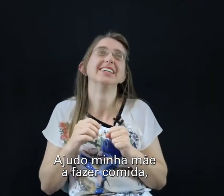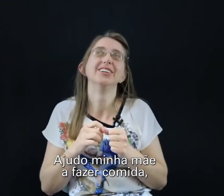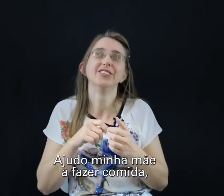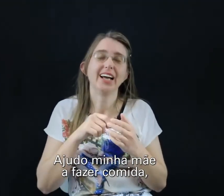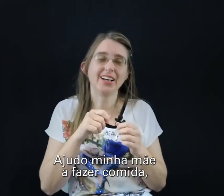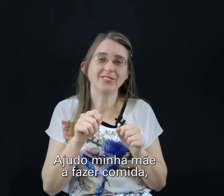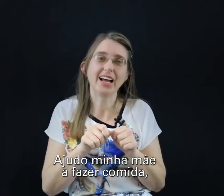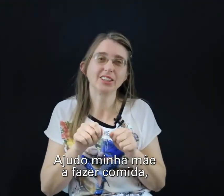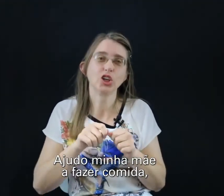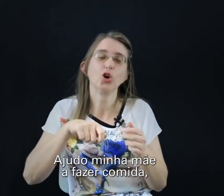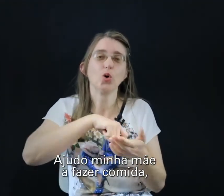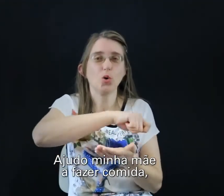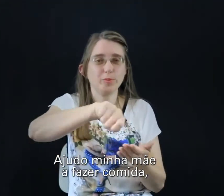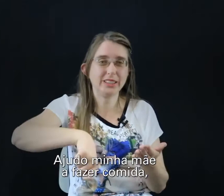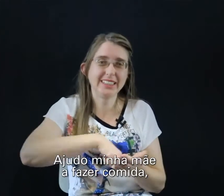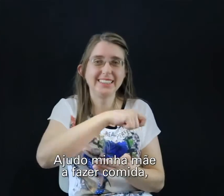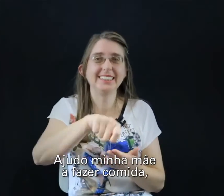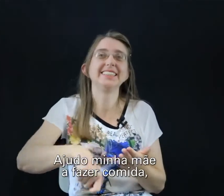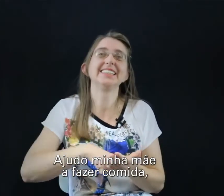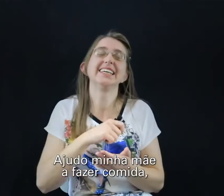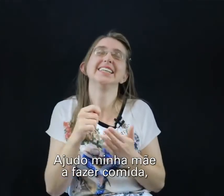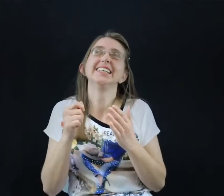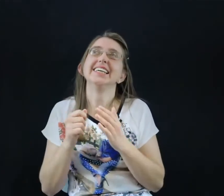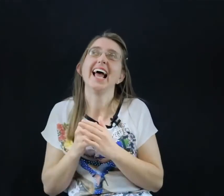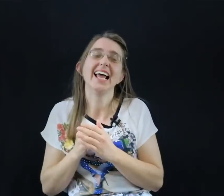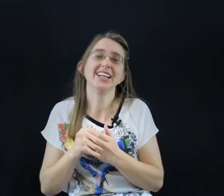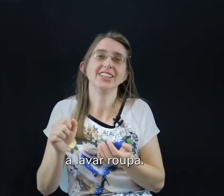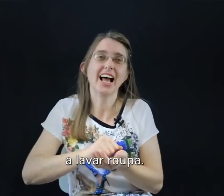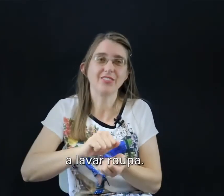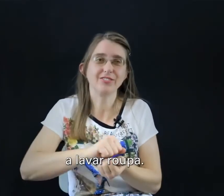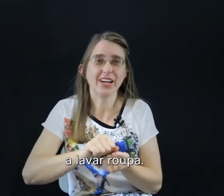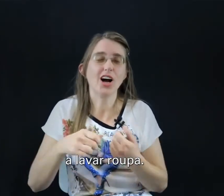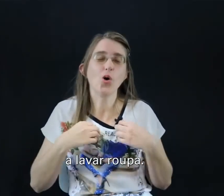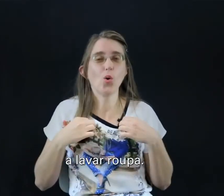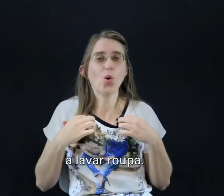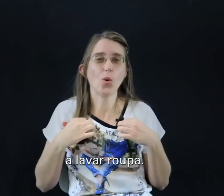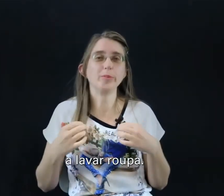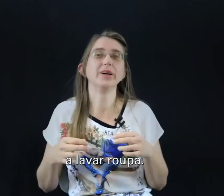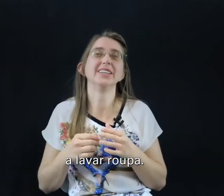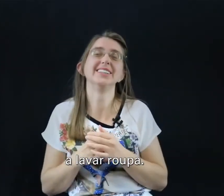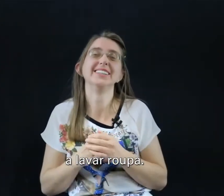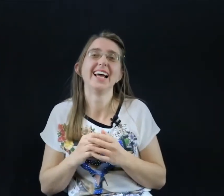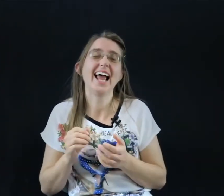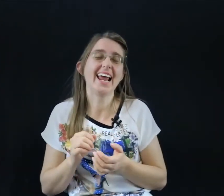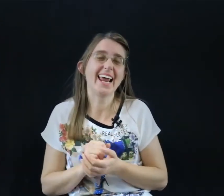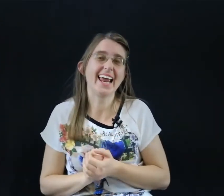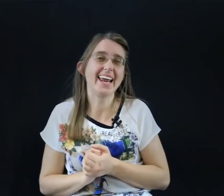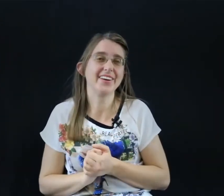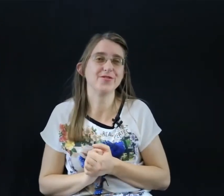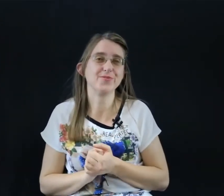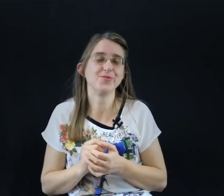mãe para comida, lavar roupa,